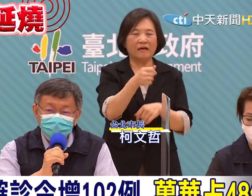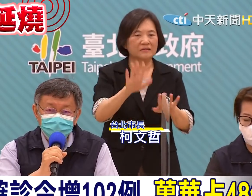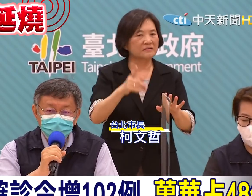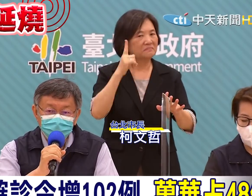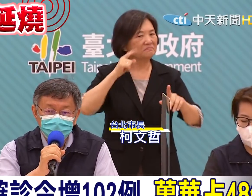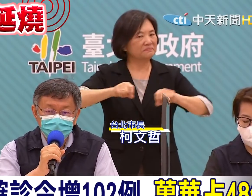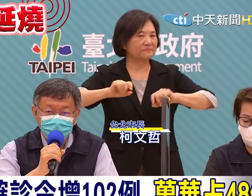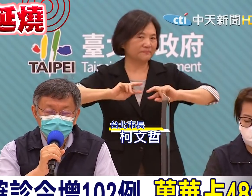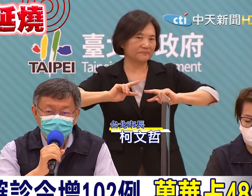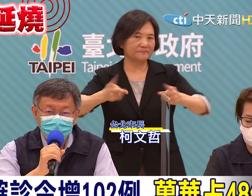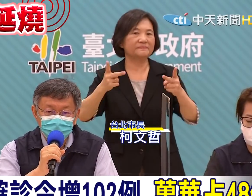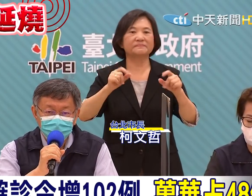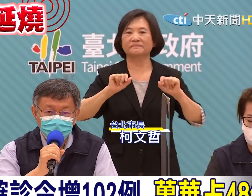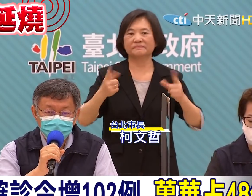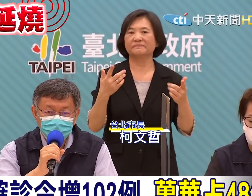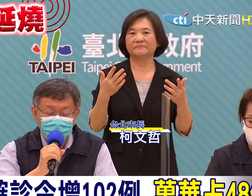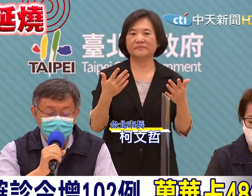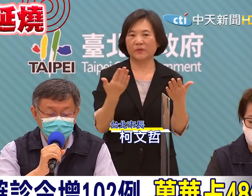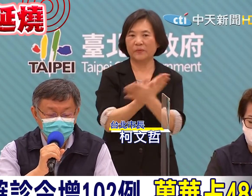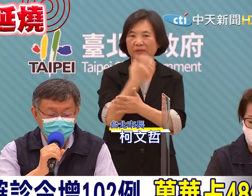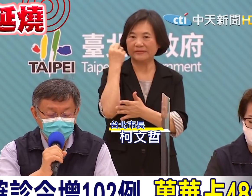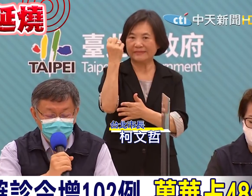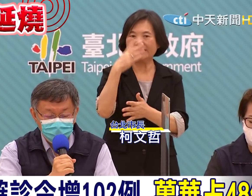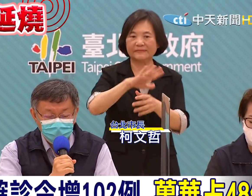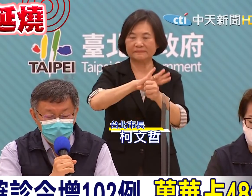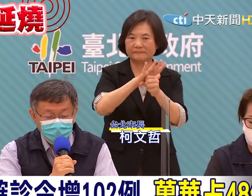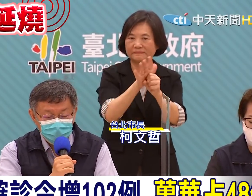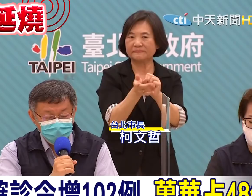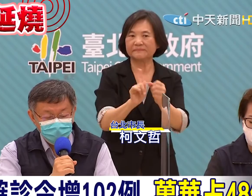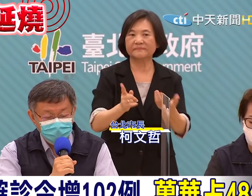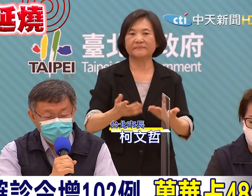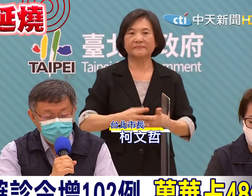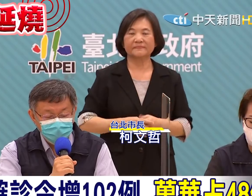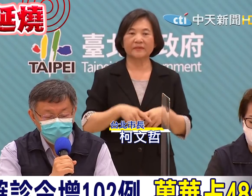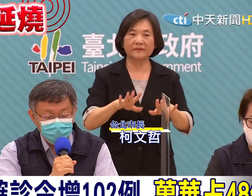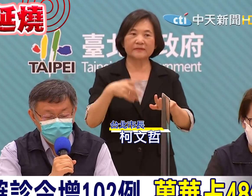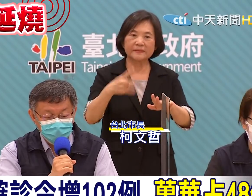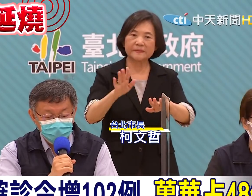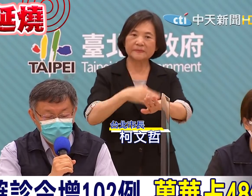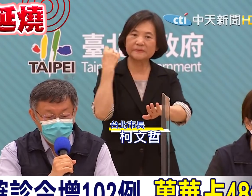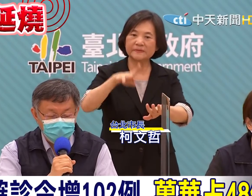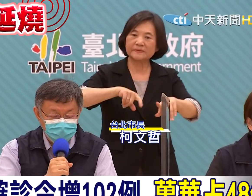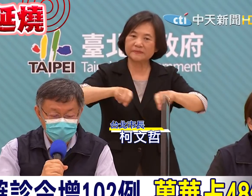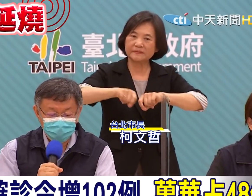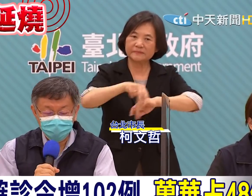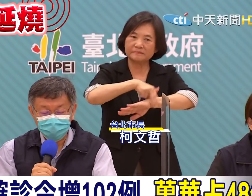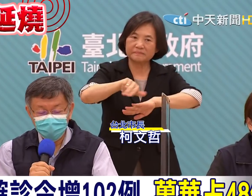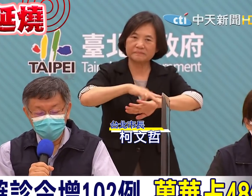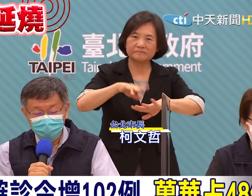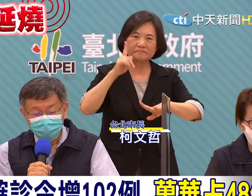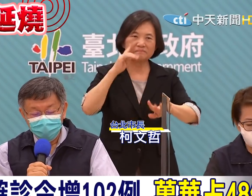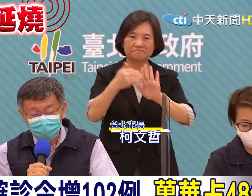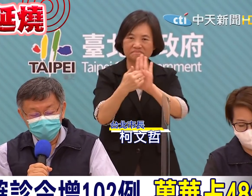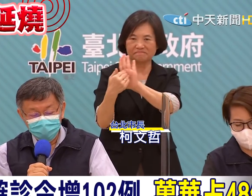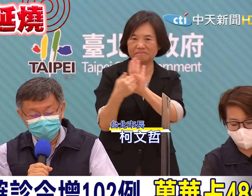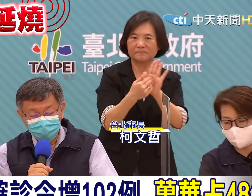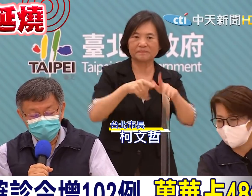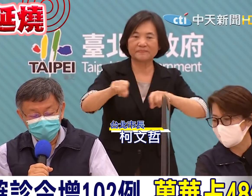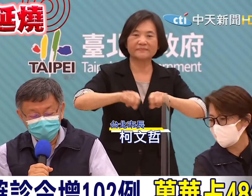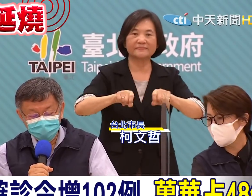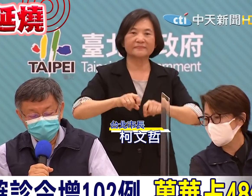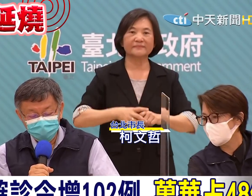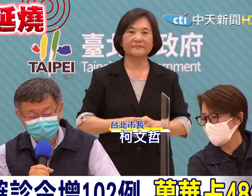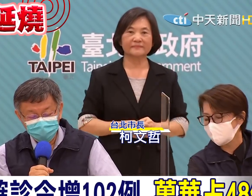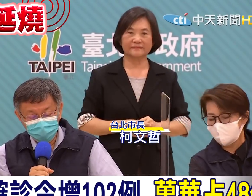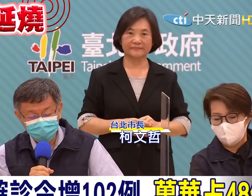们必须因应新的疫情，你知道，重新设计我们整个防疫战略。那么，先